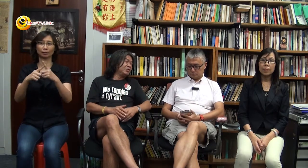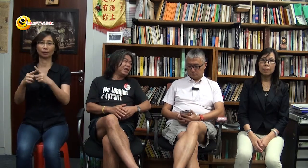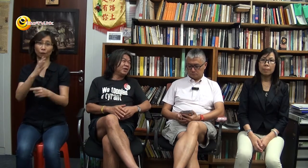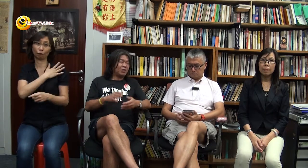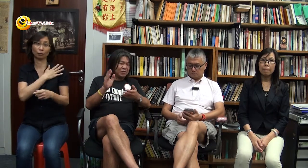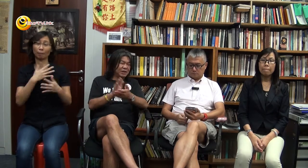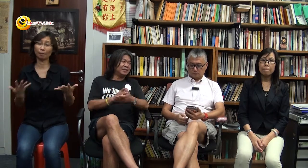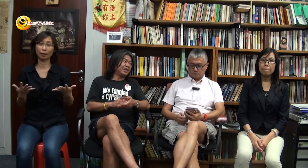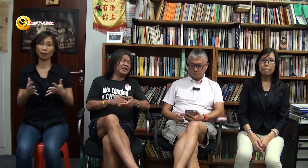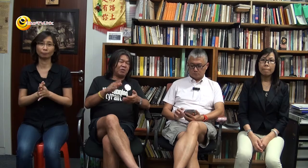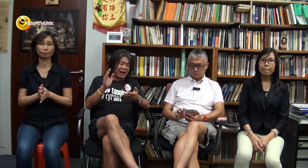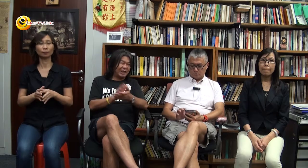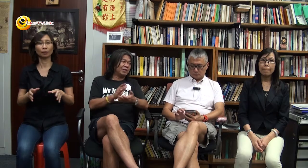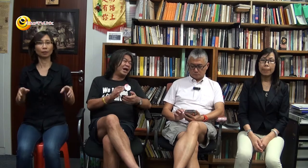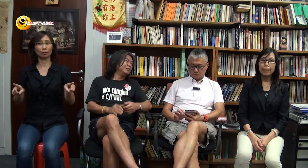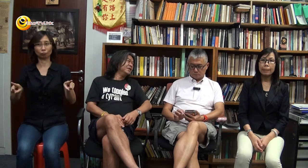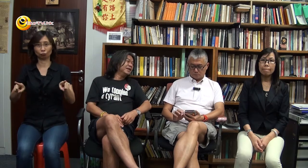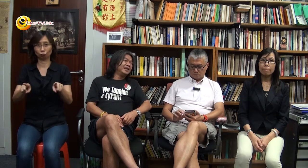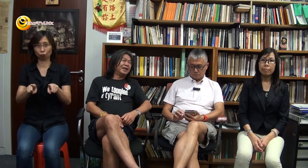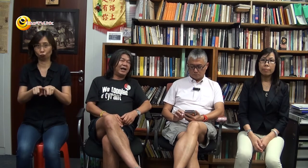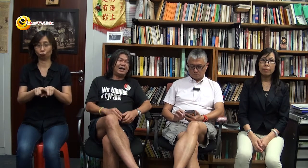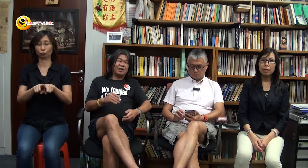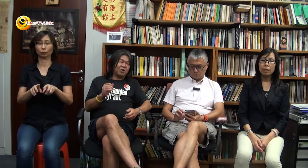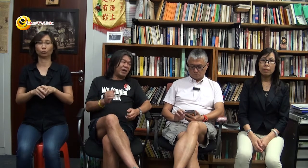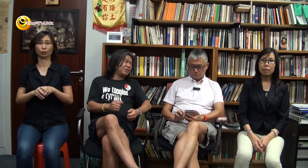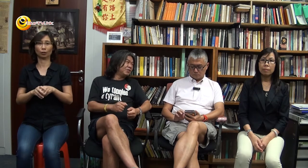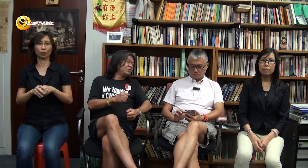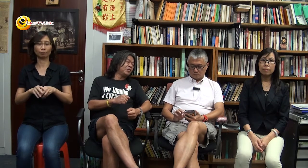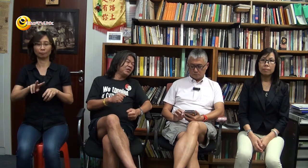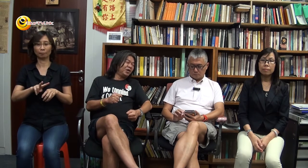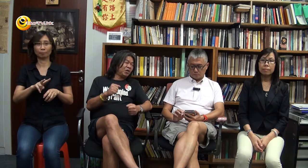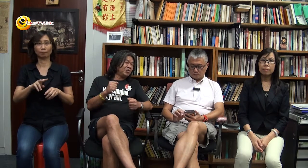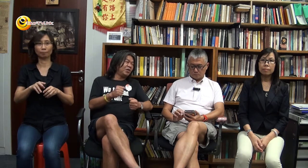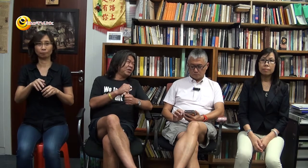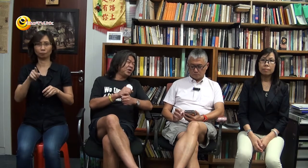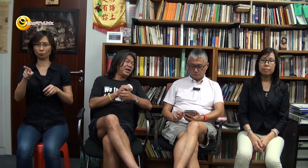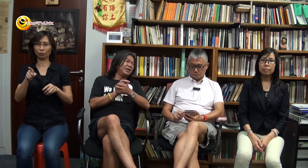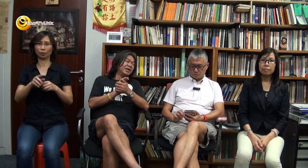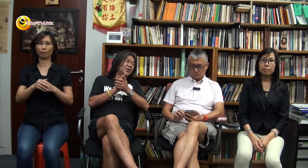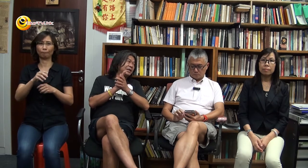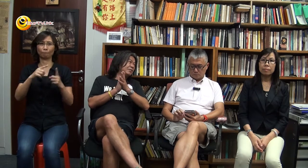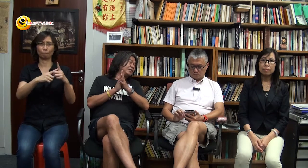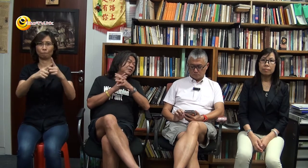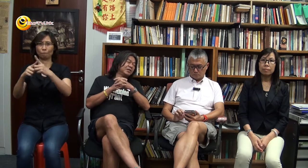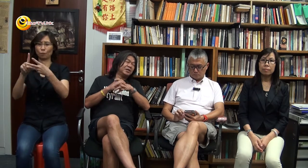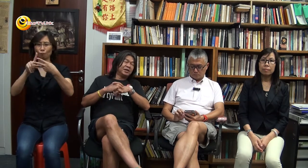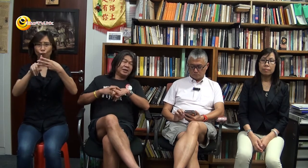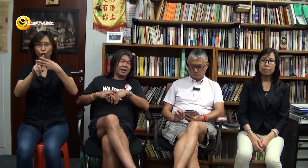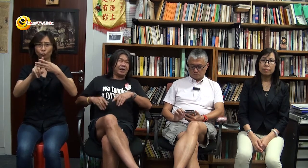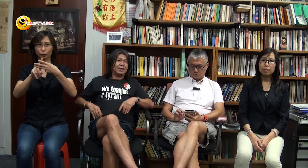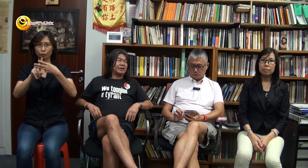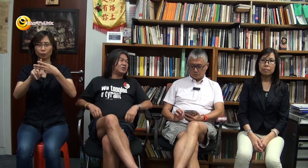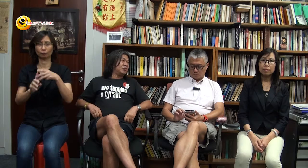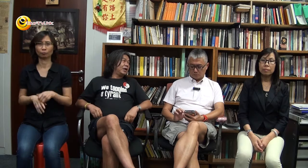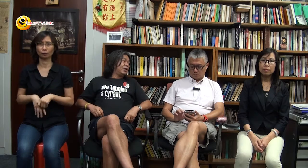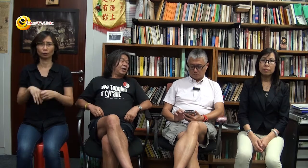泛民鬥爭或者統戰，或者又打又談，係令到泛民屈服，去通過個所謂八三一